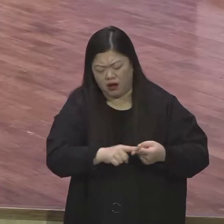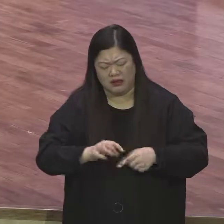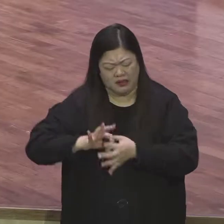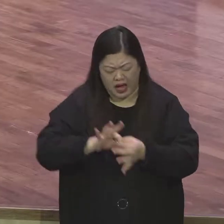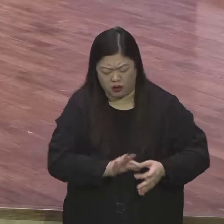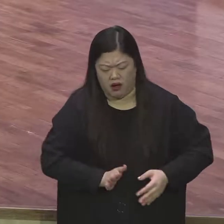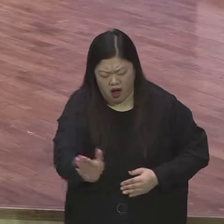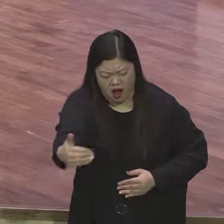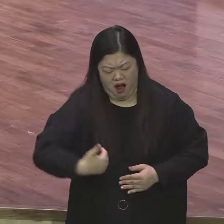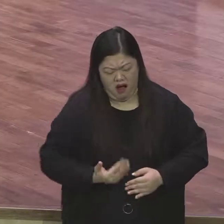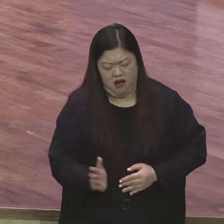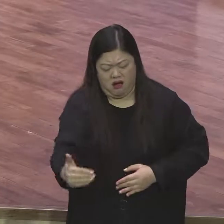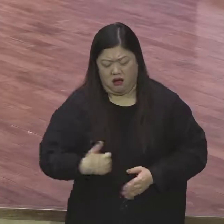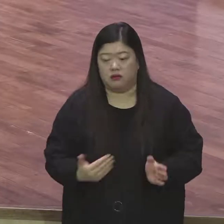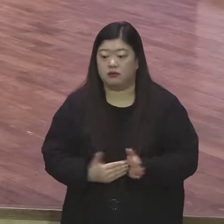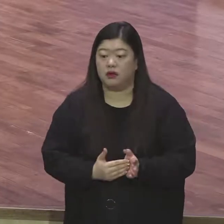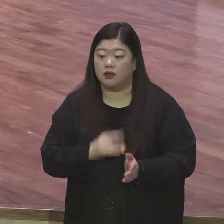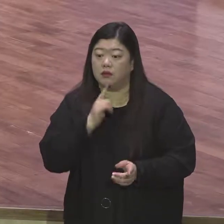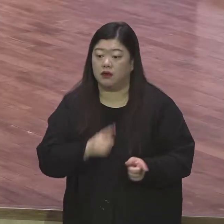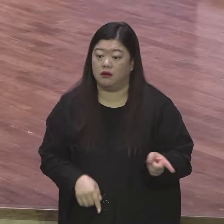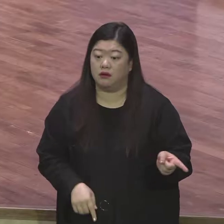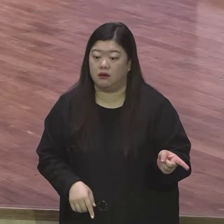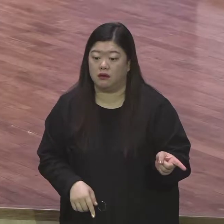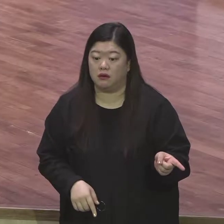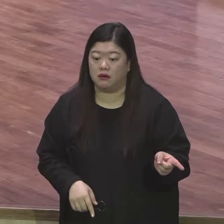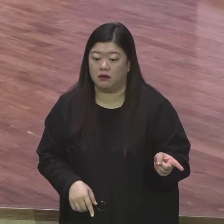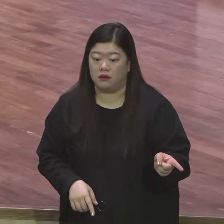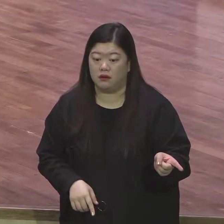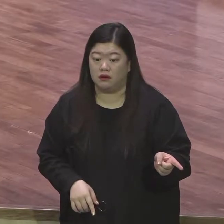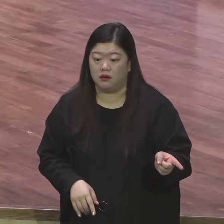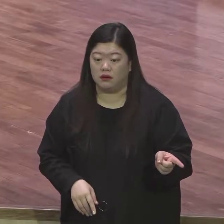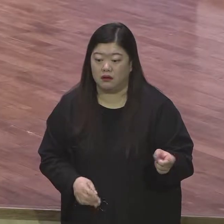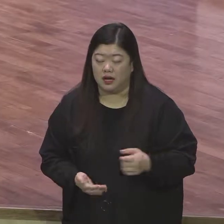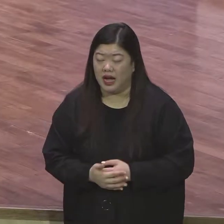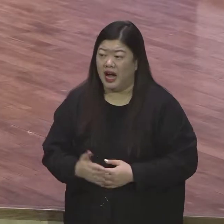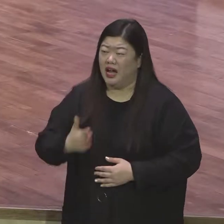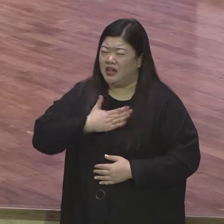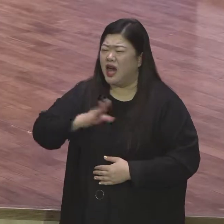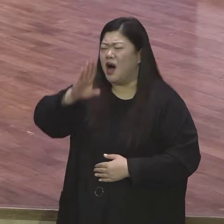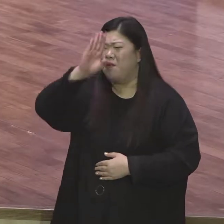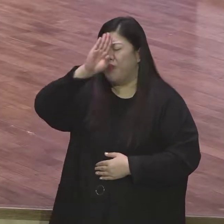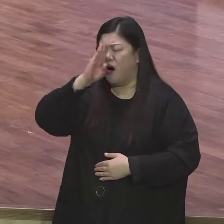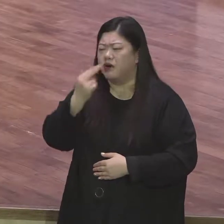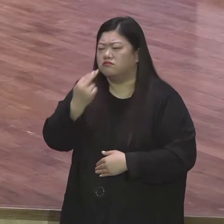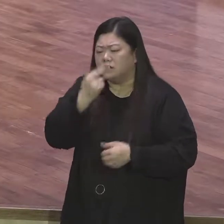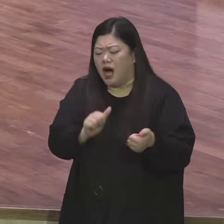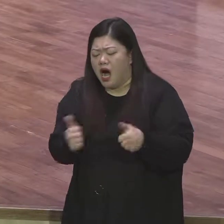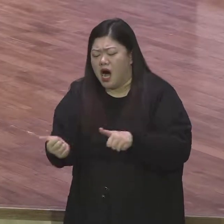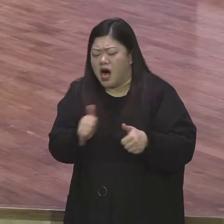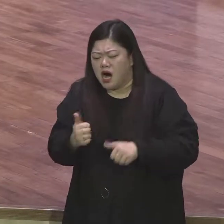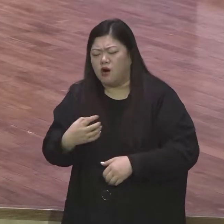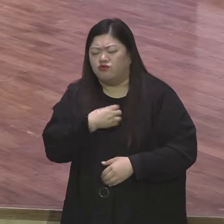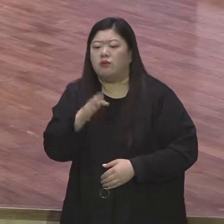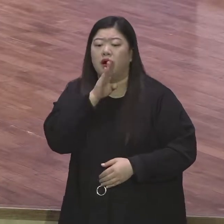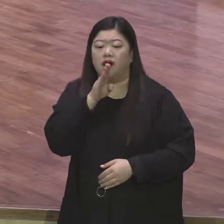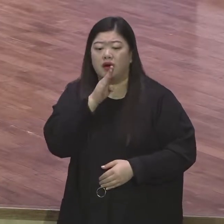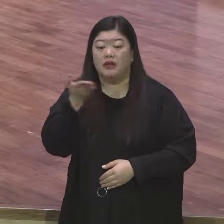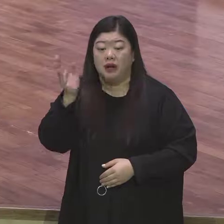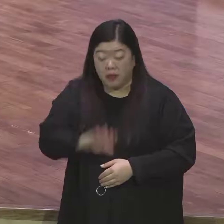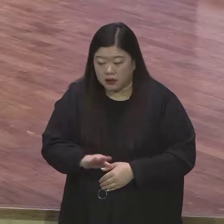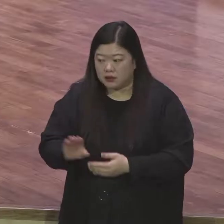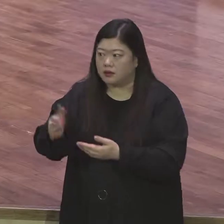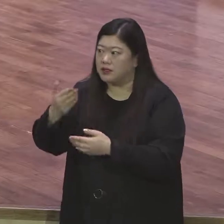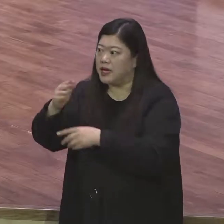에바브로디도는 그리스도의 일을 위하여 죽기에 이르러도 자기 목숨을 돌보지 않을